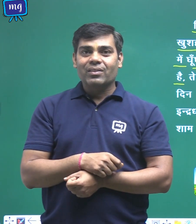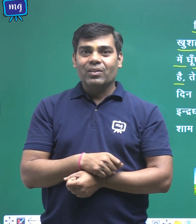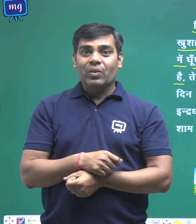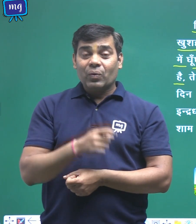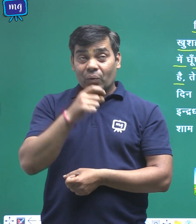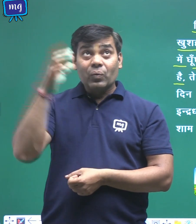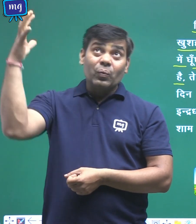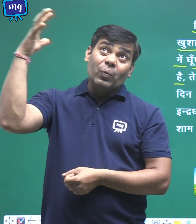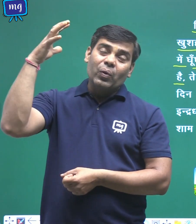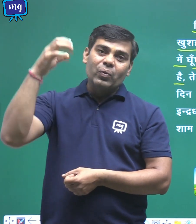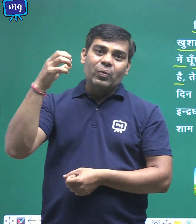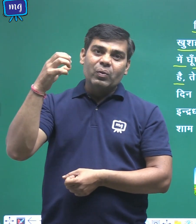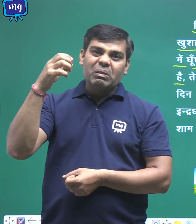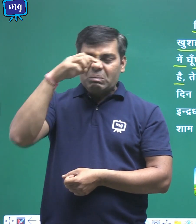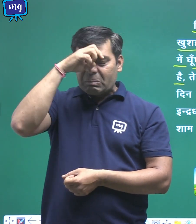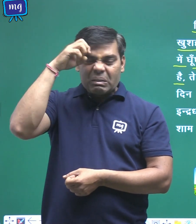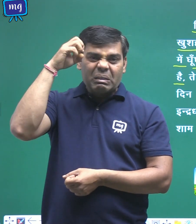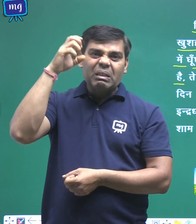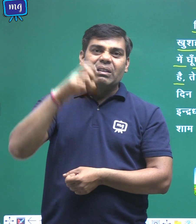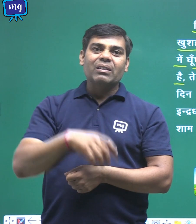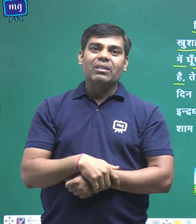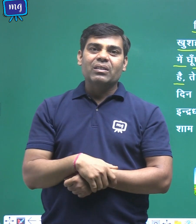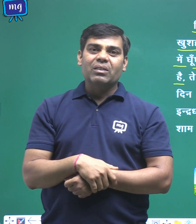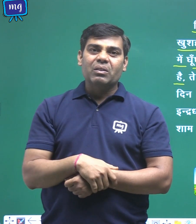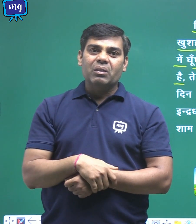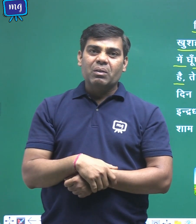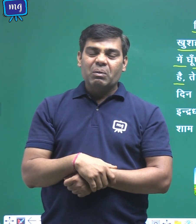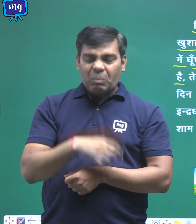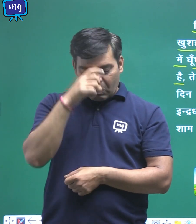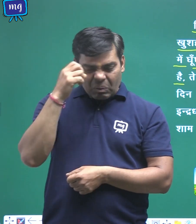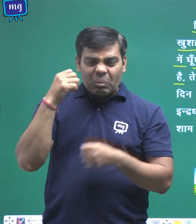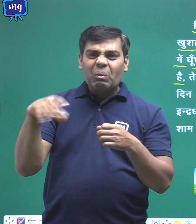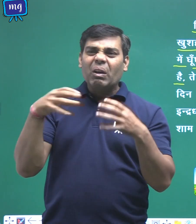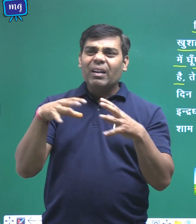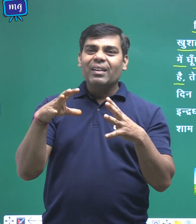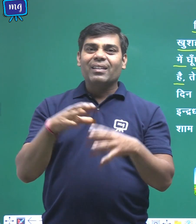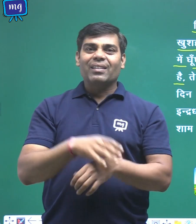तेज पसीना बहा रहा है।